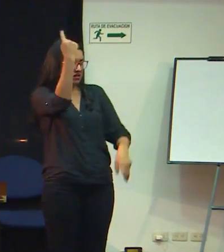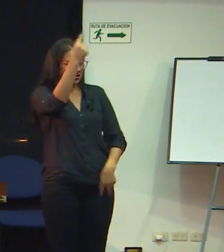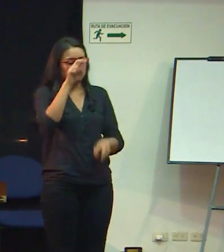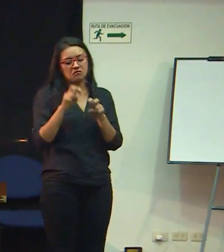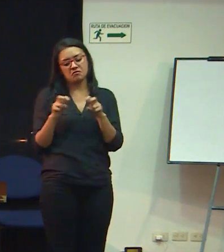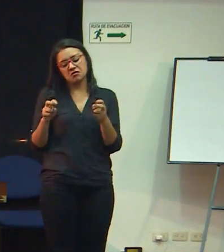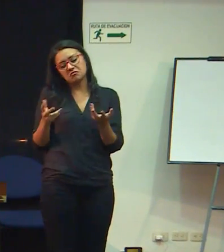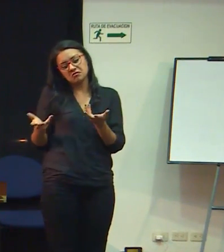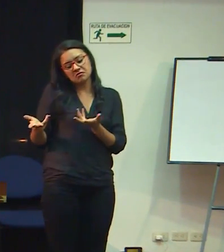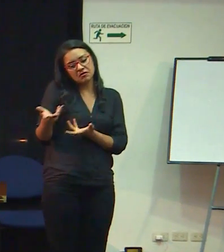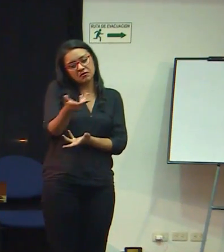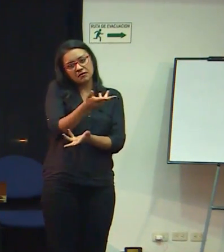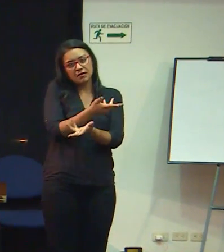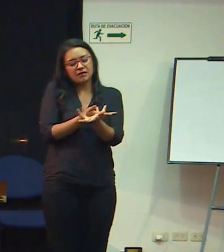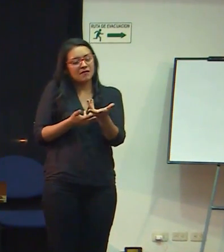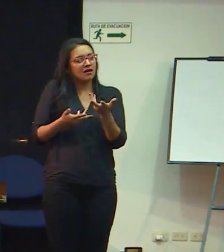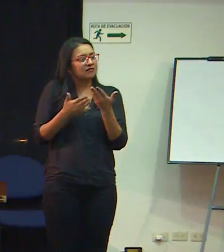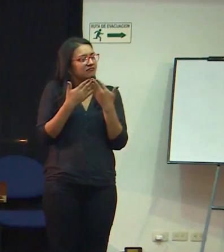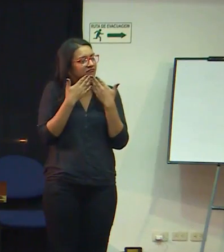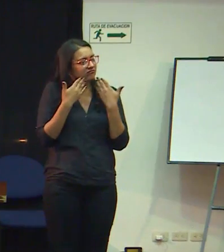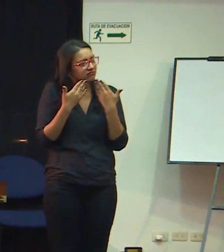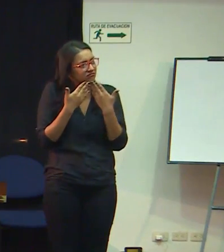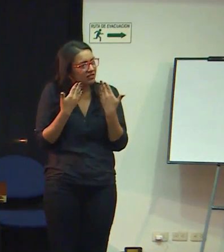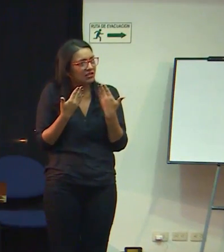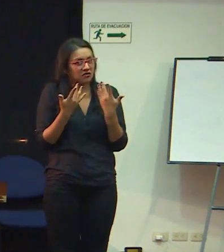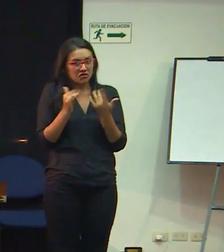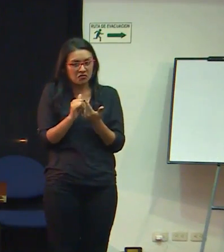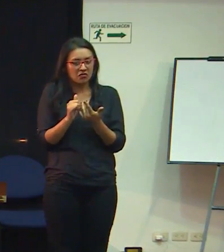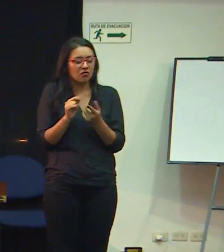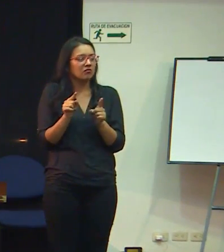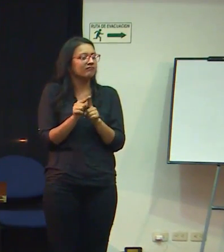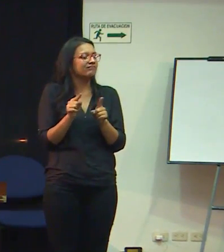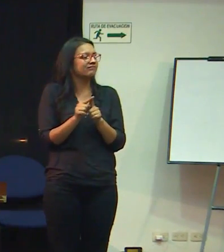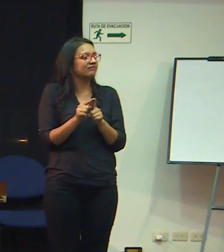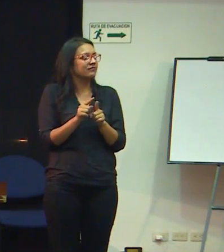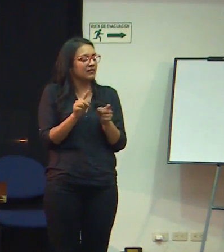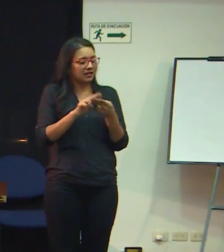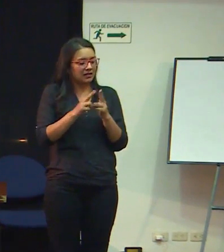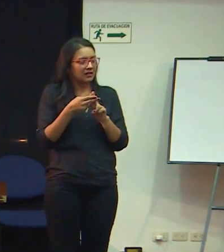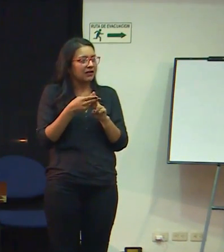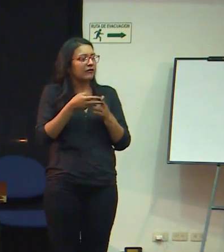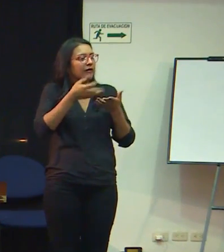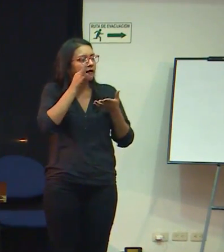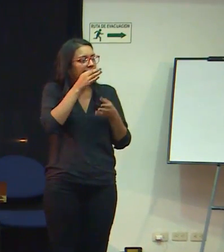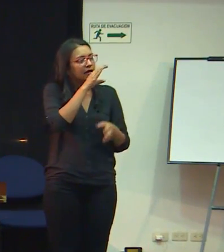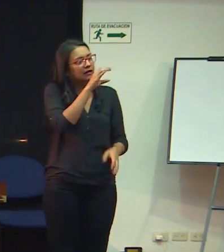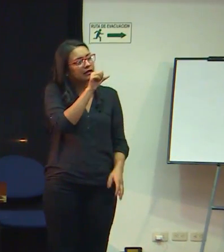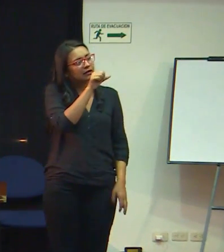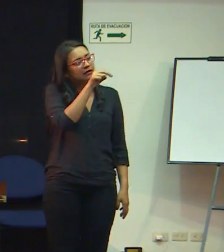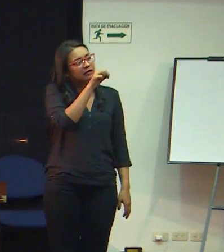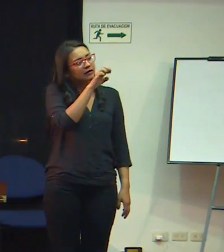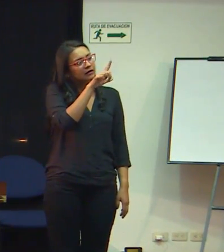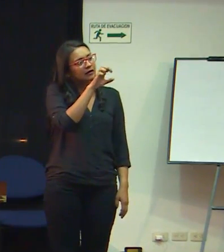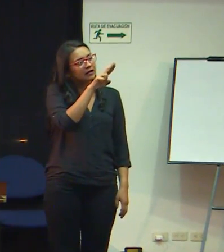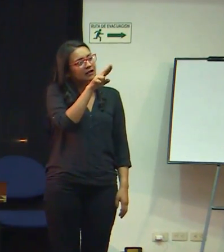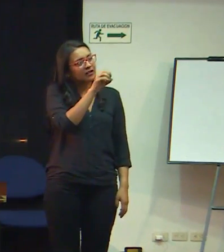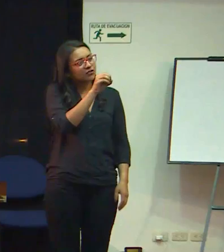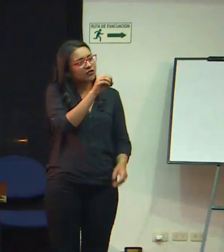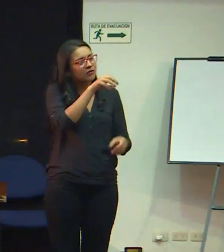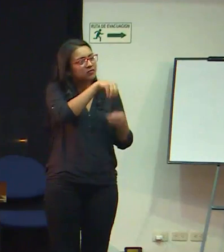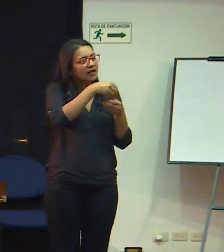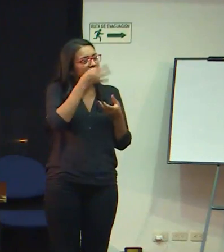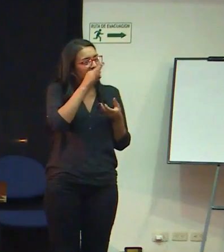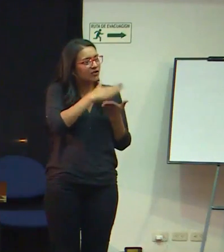se hacía de una forma más amena, si se quiere, repartiendo lo que nosotros llamamos un canelazo o un tinto, o